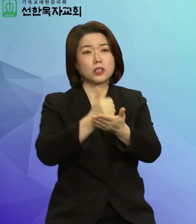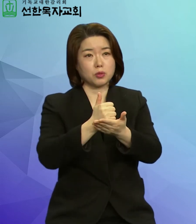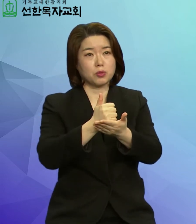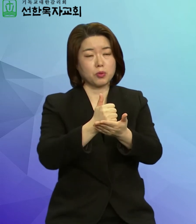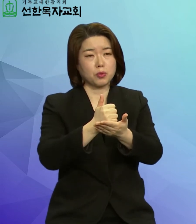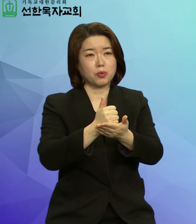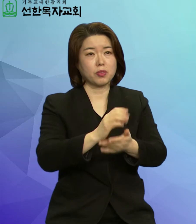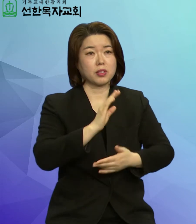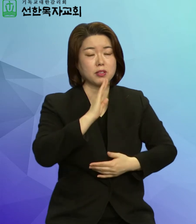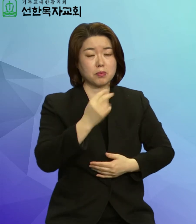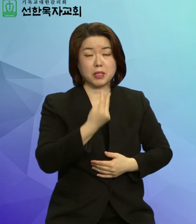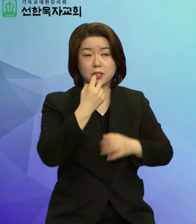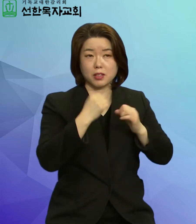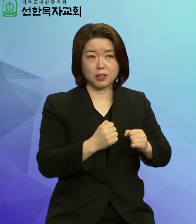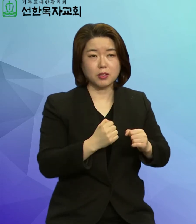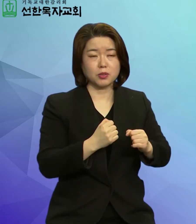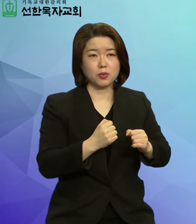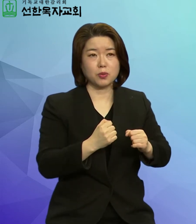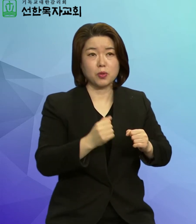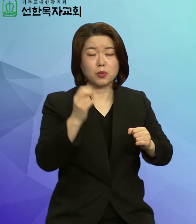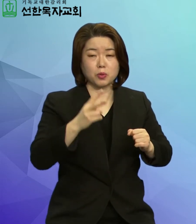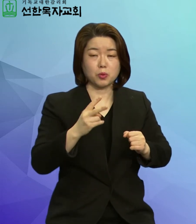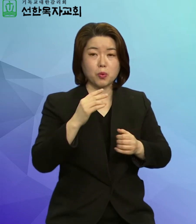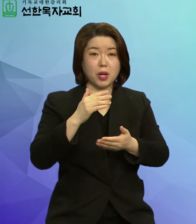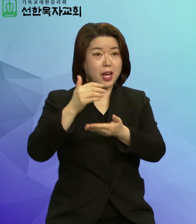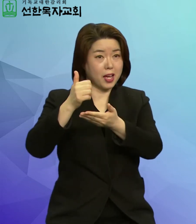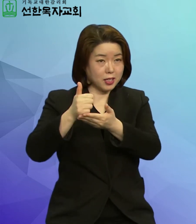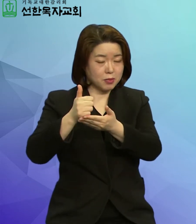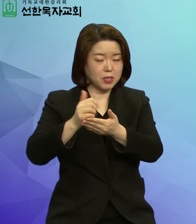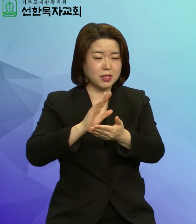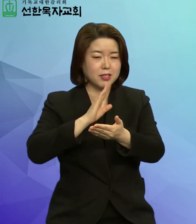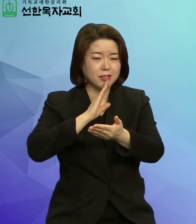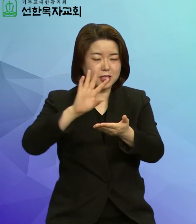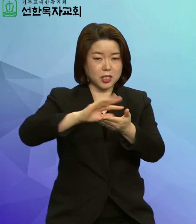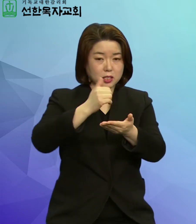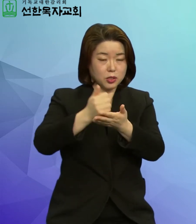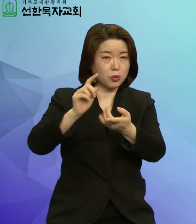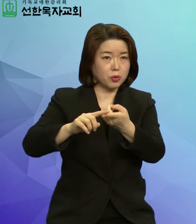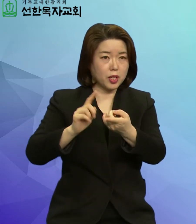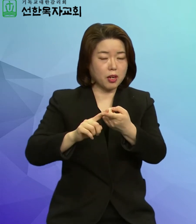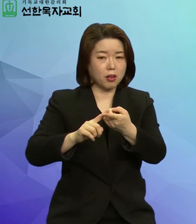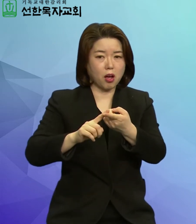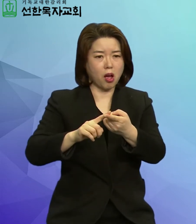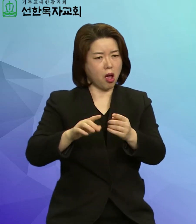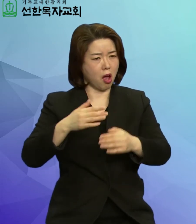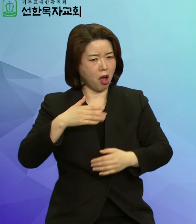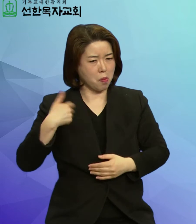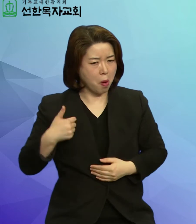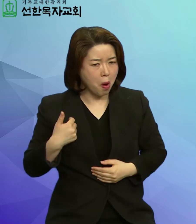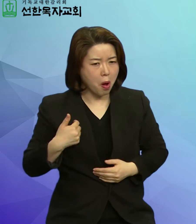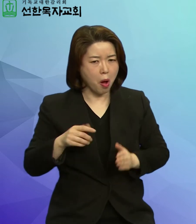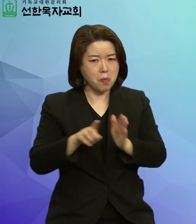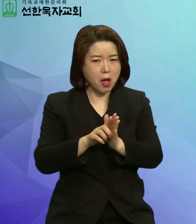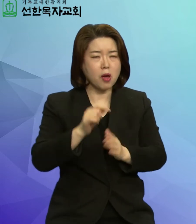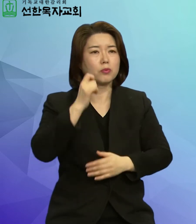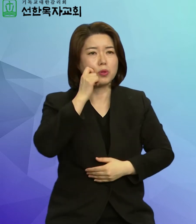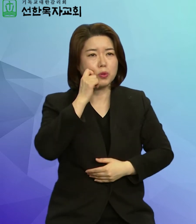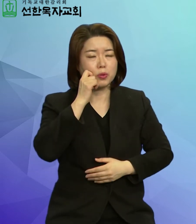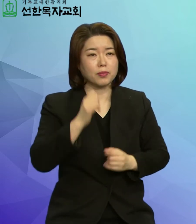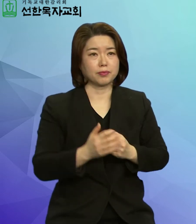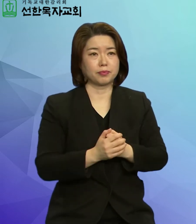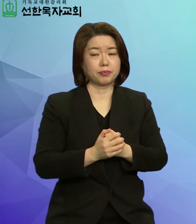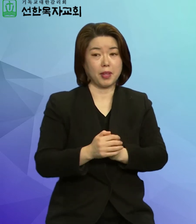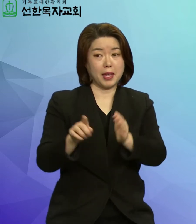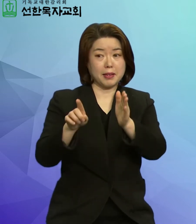예수 그리스도가 정말 살아계시고 그분이 진정한 그리스도이심을 알지도 믿지도 못하게 되는